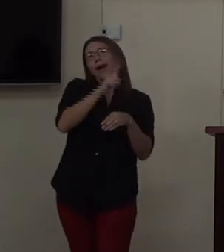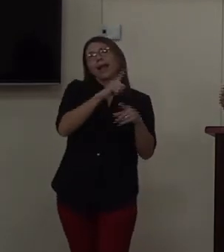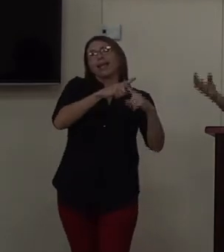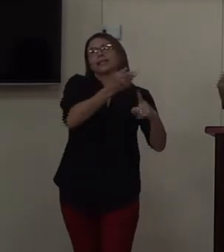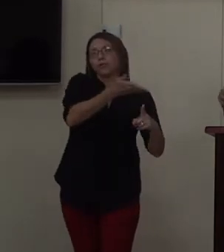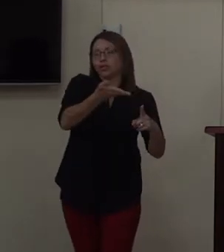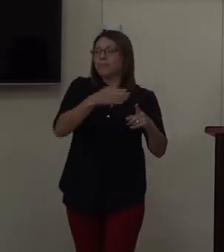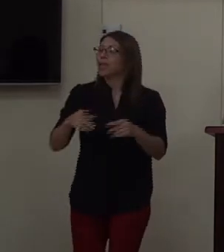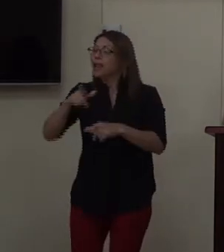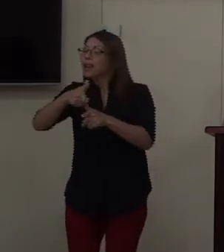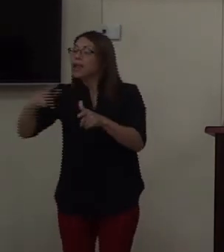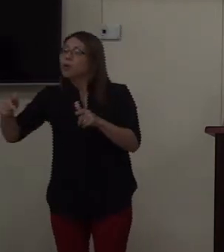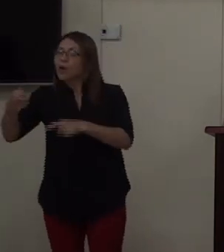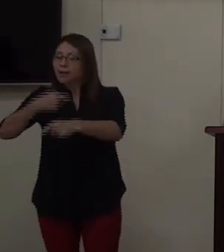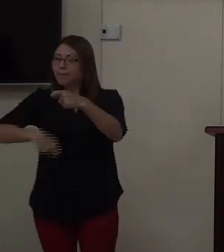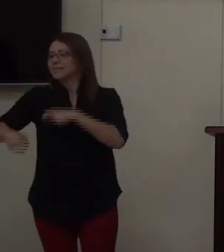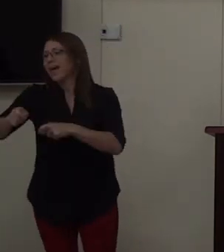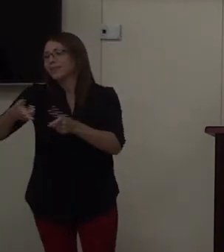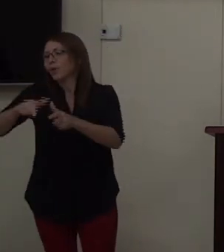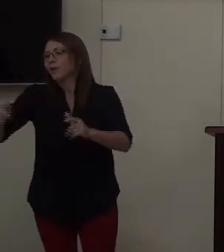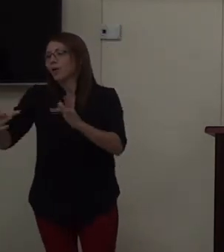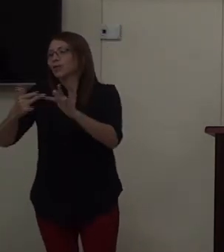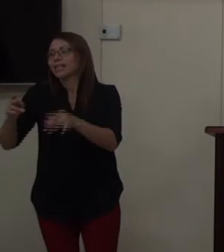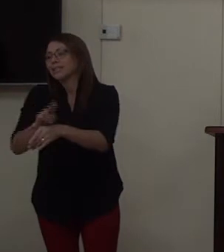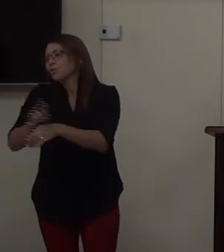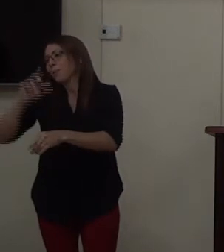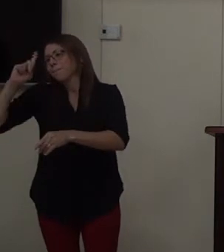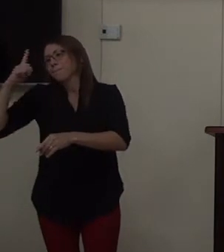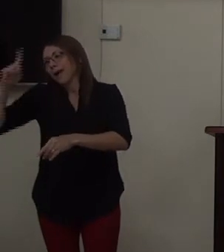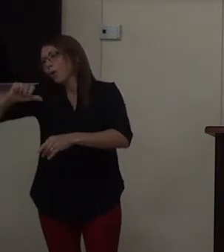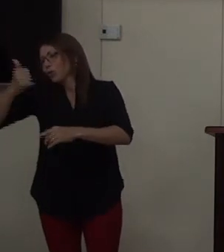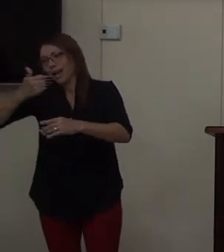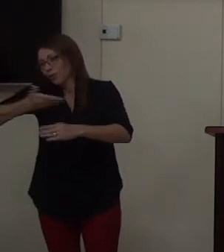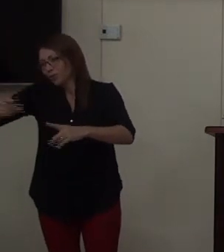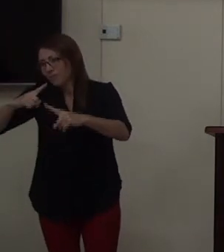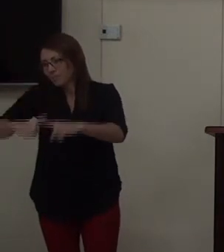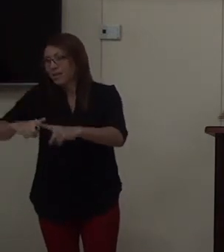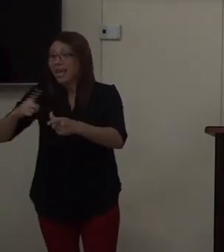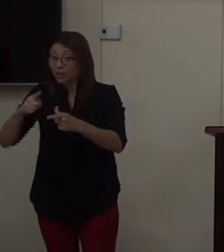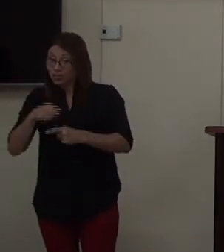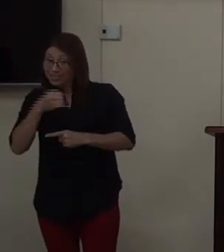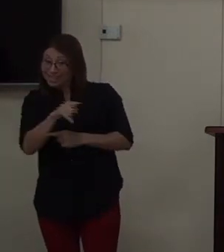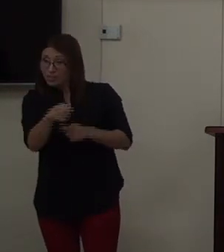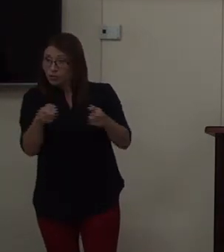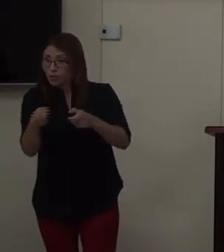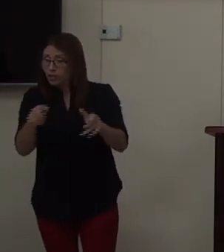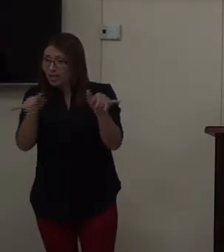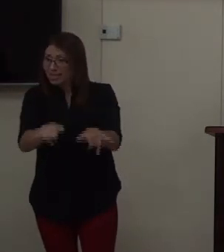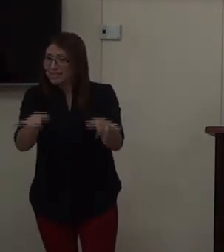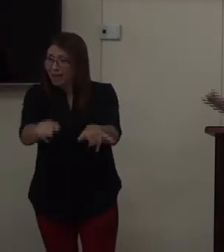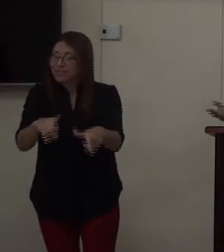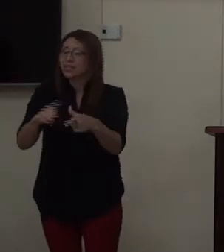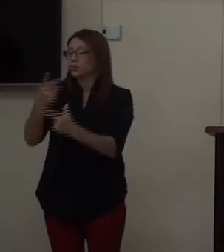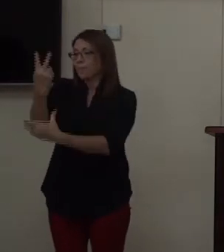reemplazante o la lengua de contacto se usa para esto otro. Entonces, que si estos dominios eran estables, el bilingüismo se va a hacer